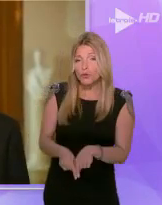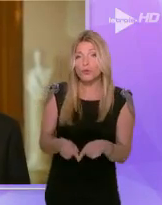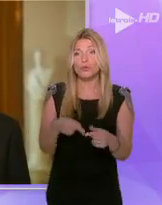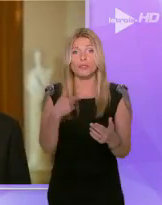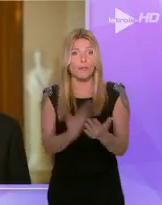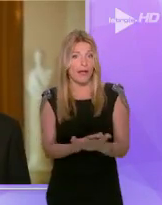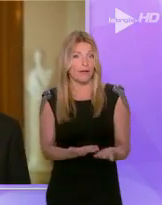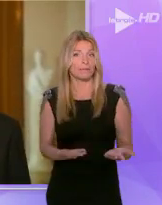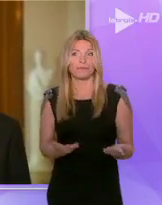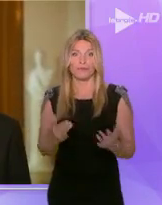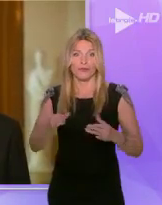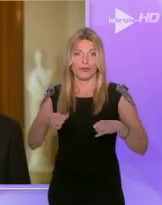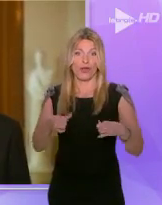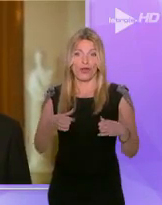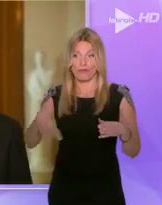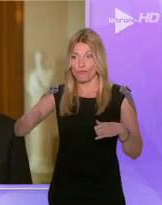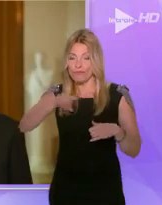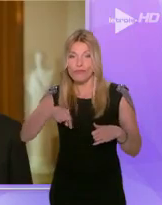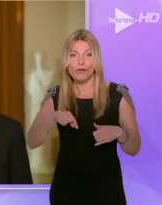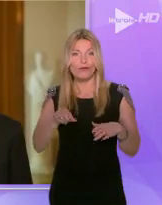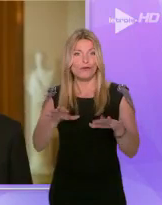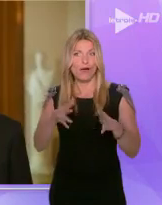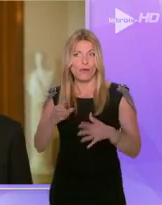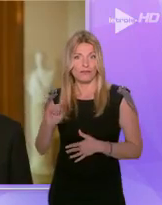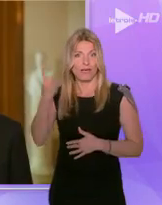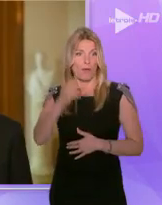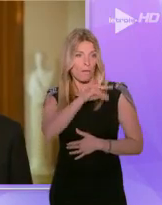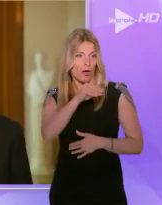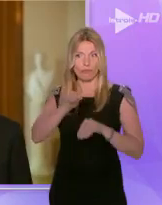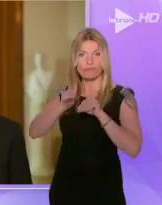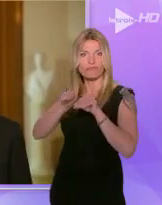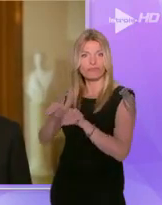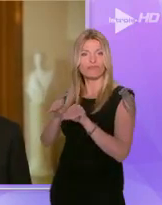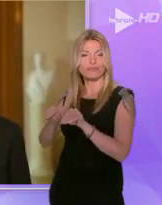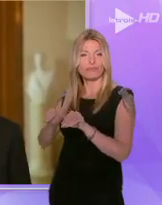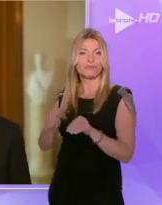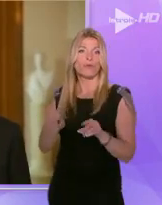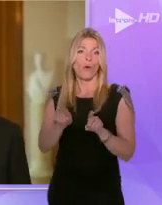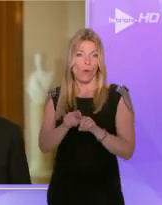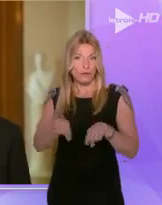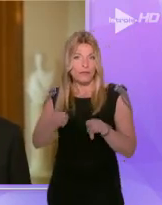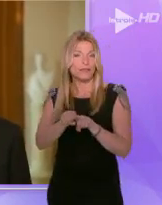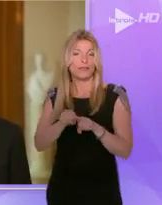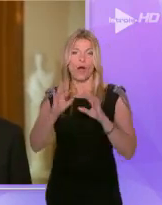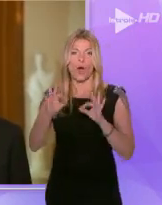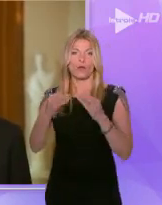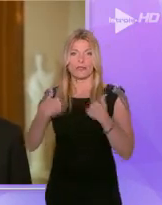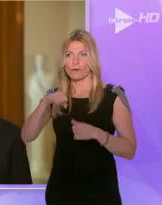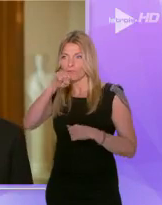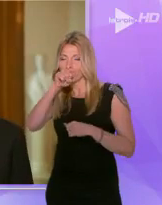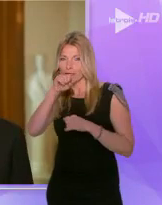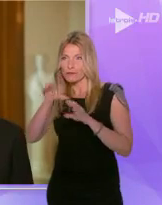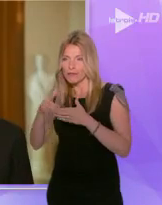bien. Les jeunes apprennent cela en premier lieu de leurs parents et aussi de ces enseignants